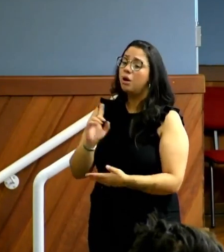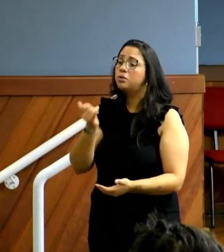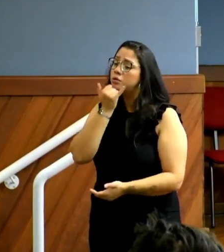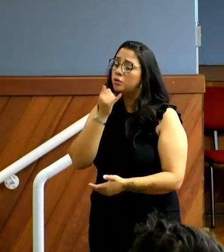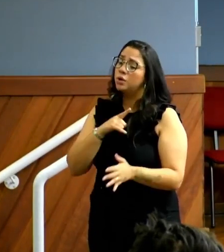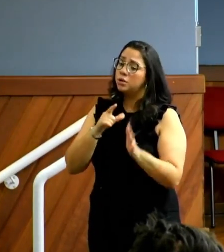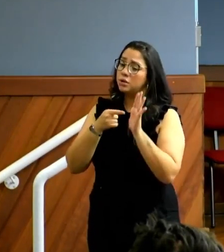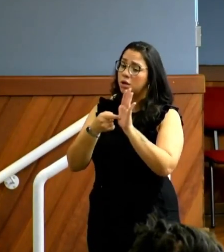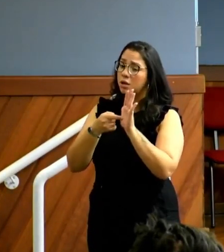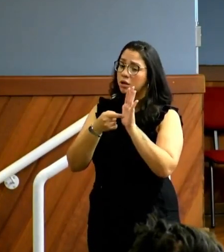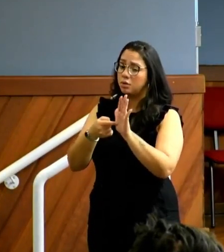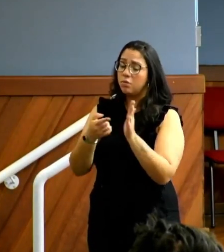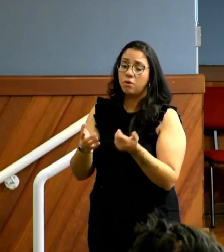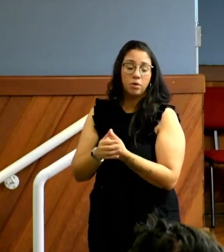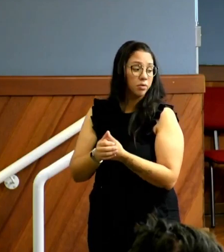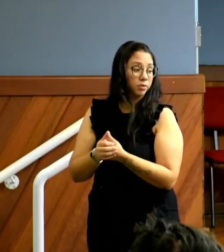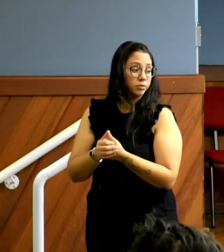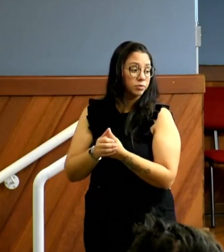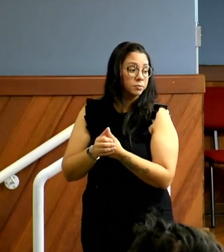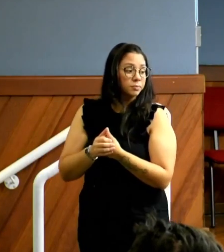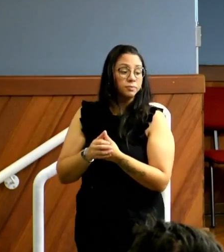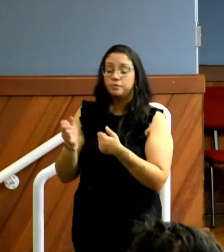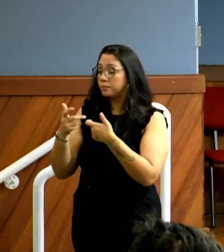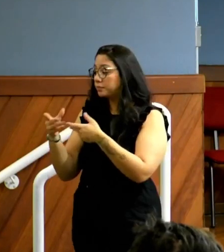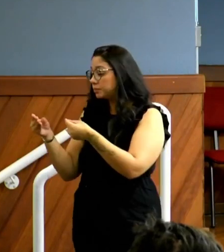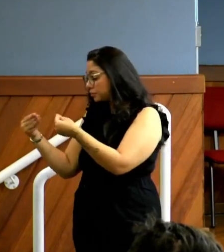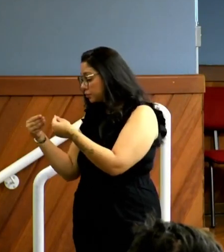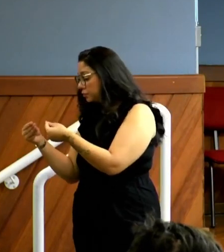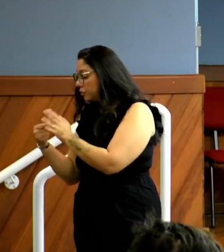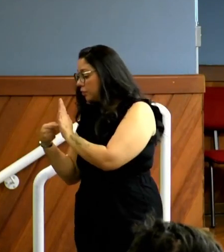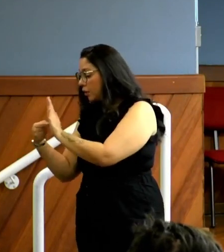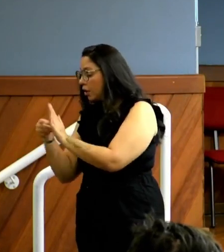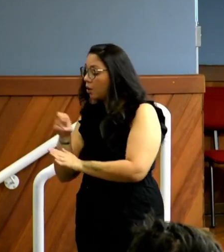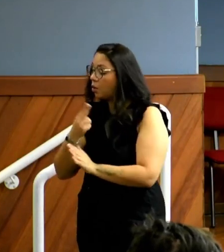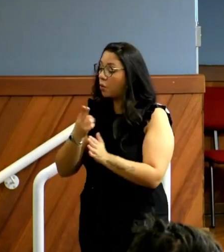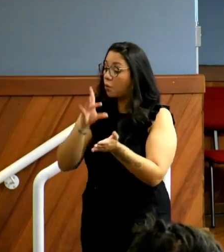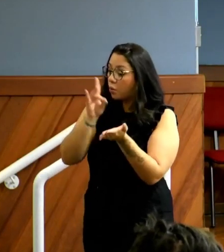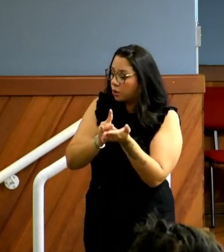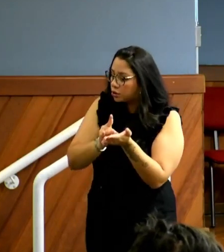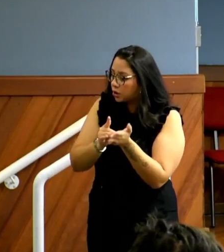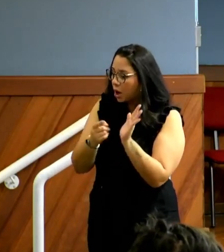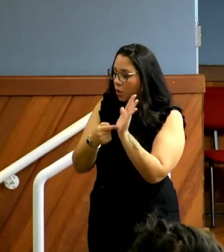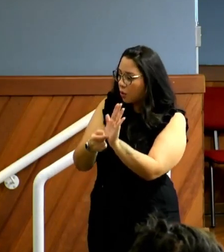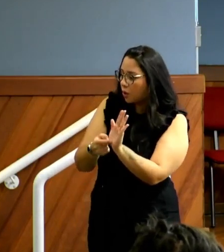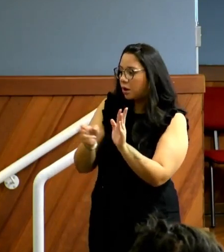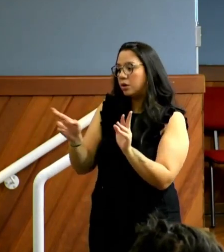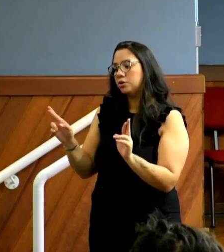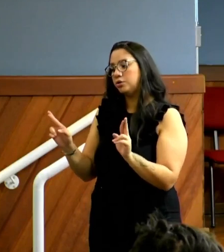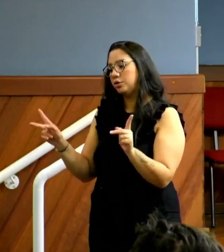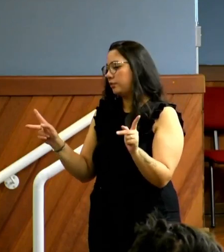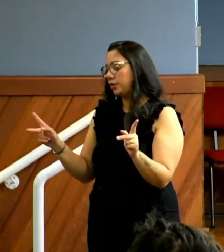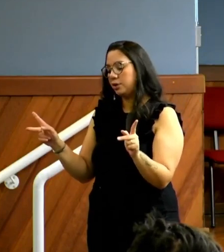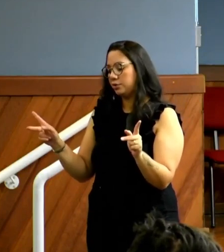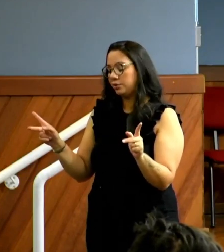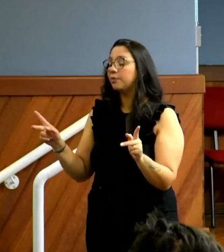Gente, expor a réplica, né, expor uma reprodução e expor o original é tão diferente. A gente